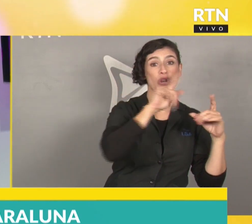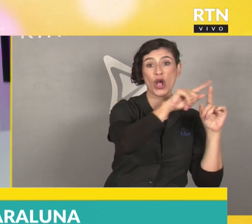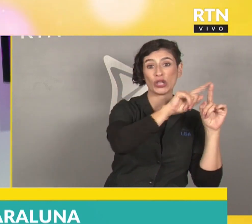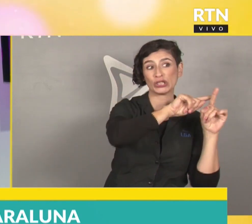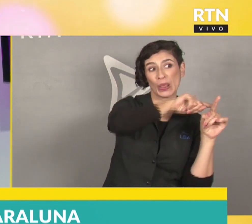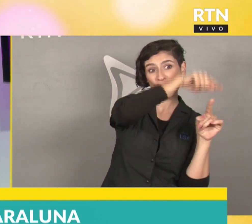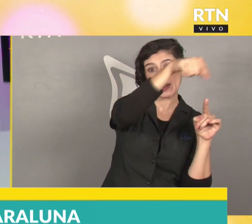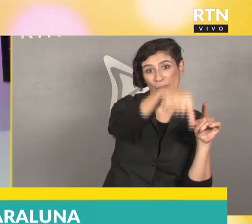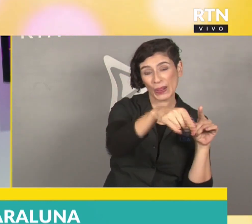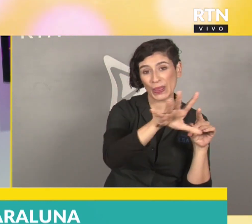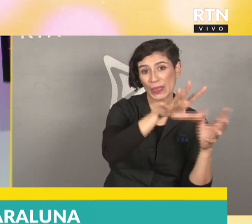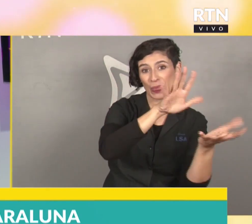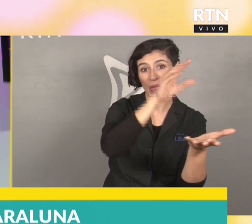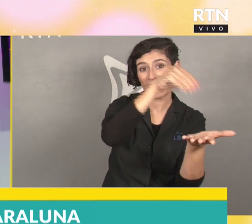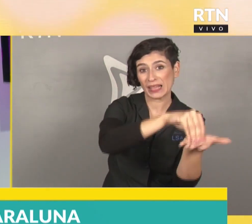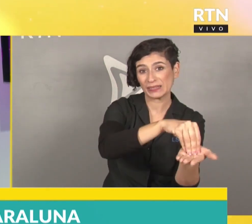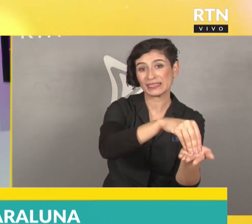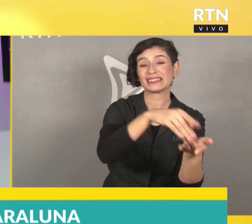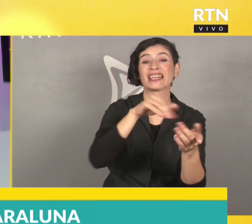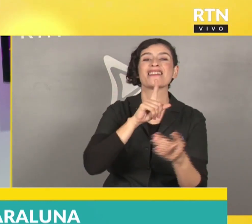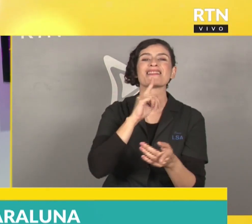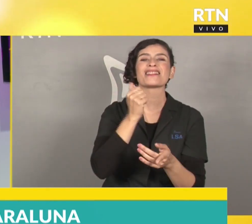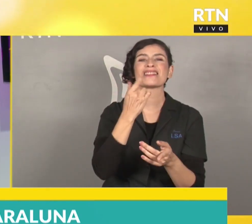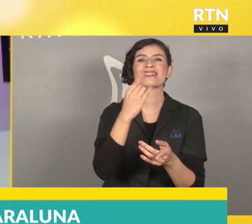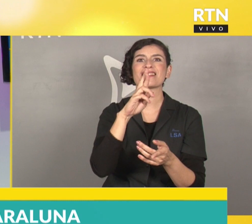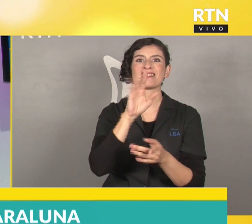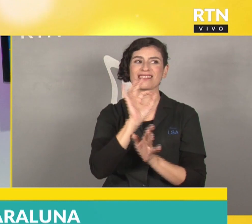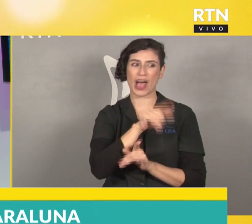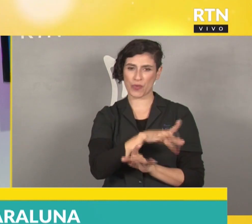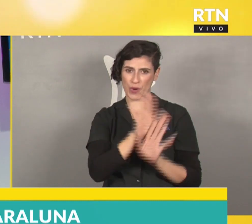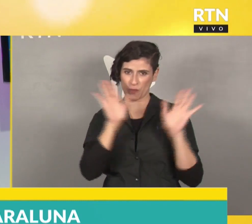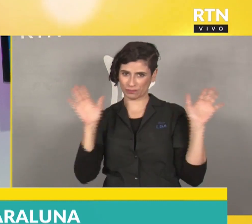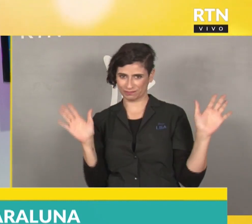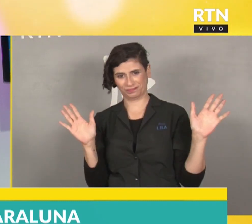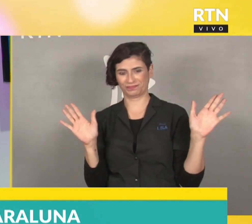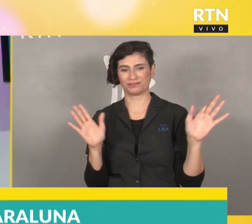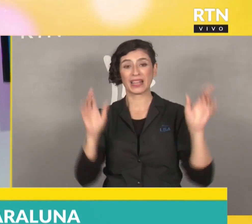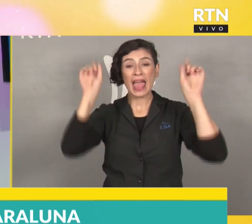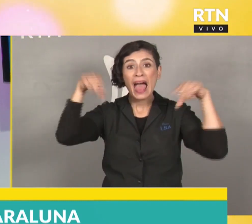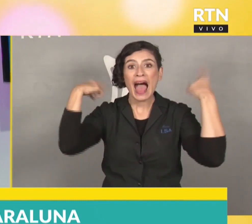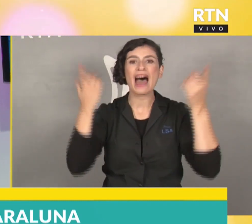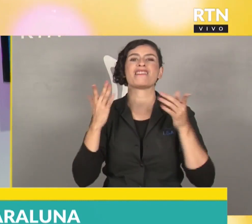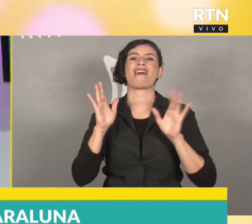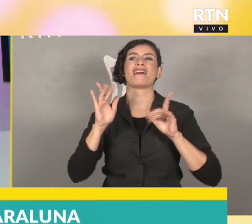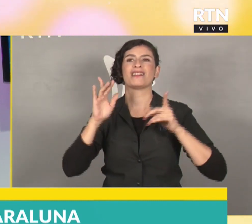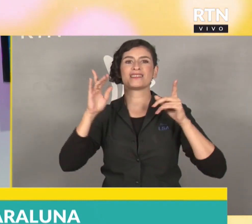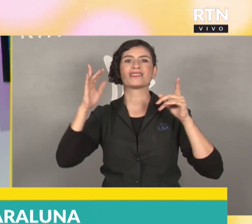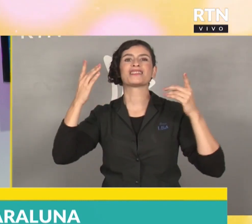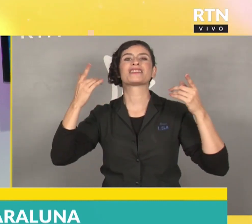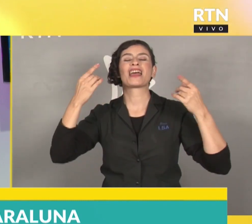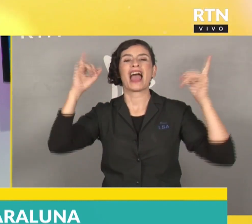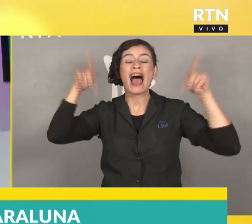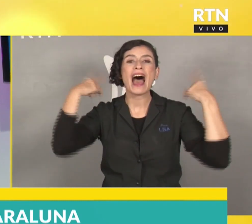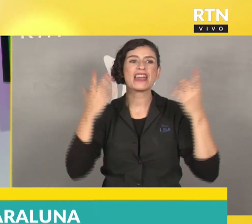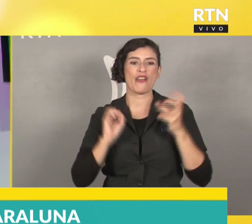bastante tenso porque, bien, bueno, les pongo en sintonía. Sí, sí, sí. Aries es un signo de fuego, es un signo